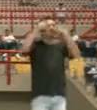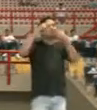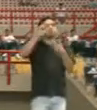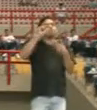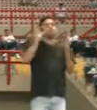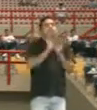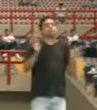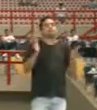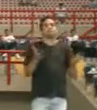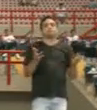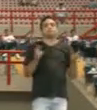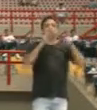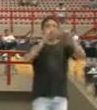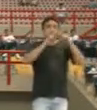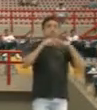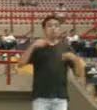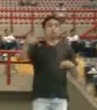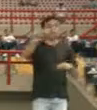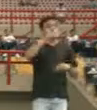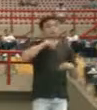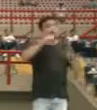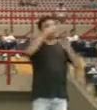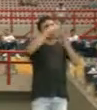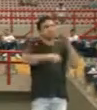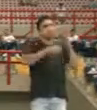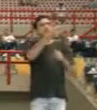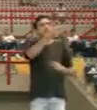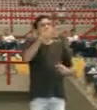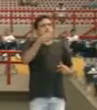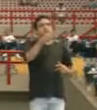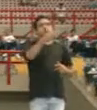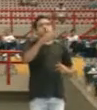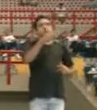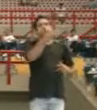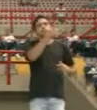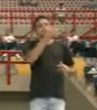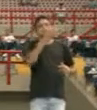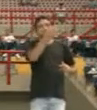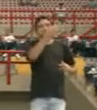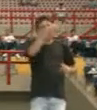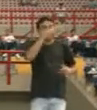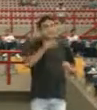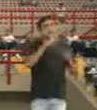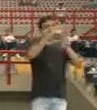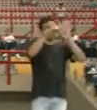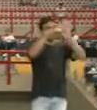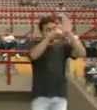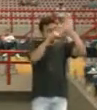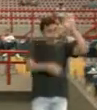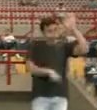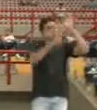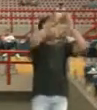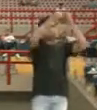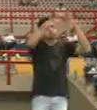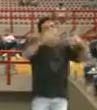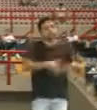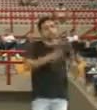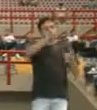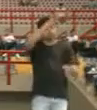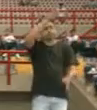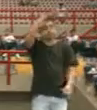pequeno. Façam redações que tenham 23, 25, 27, 30 linhas, em que vocês explicitem mesmo